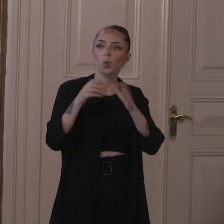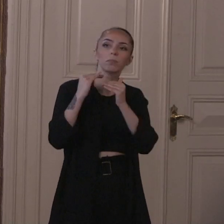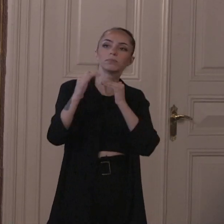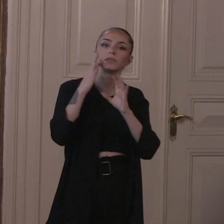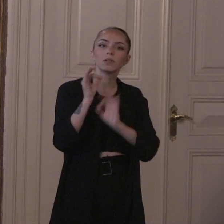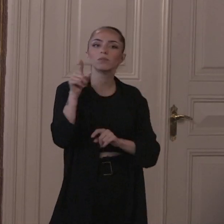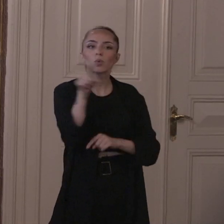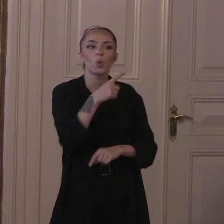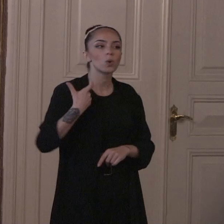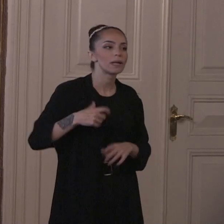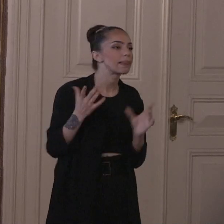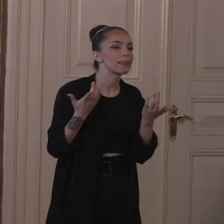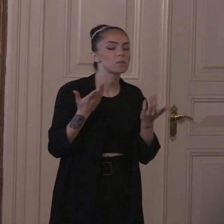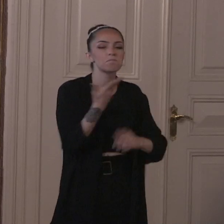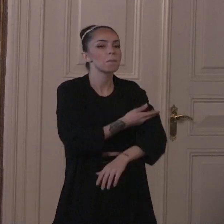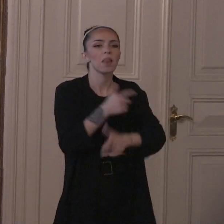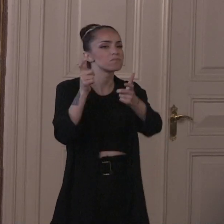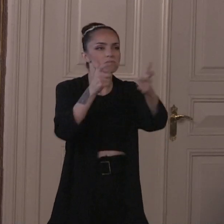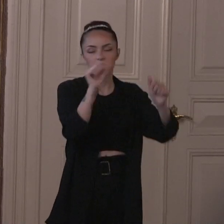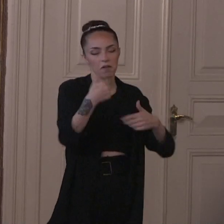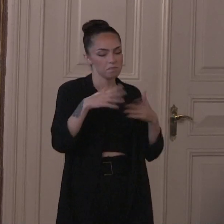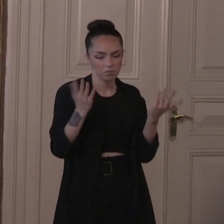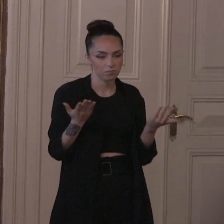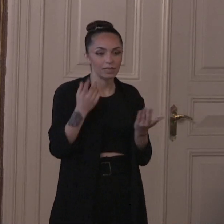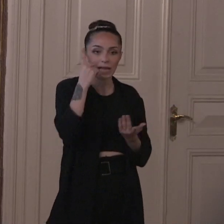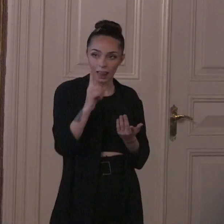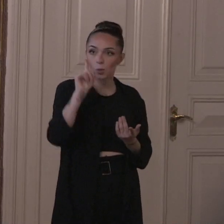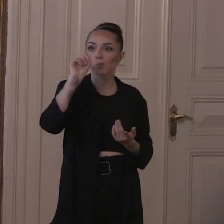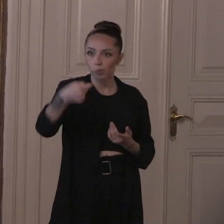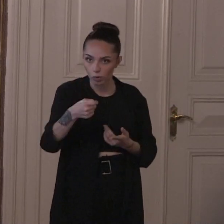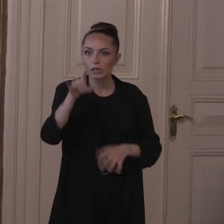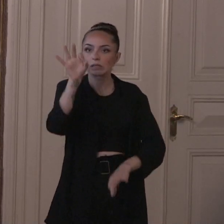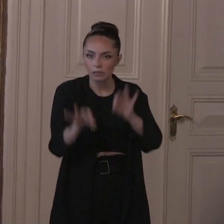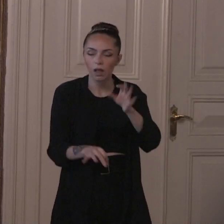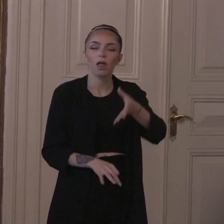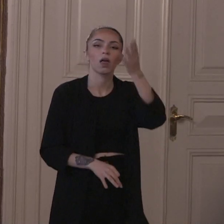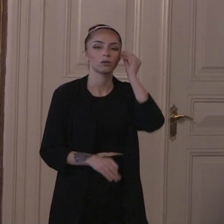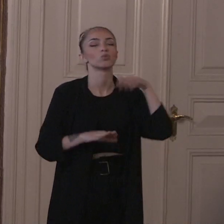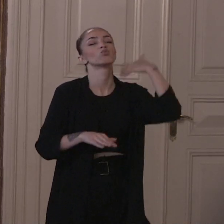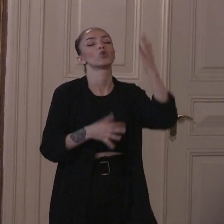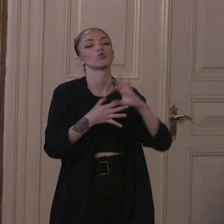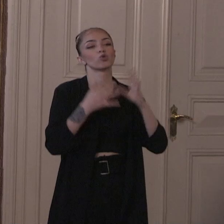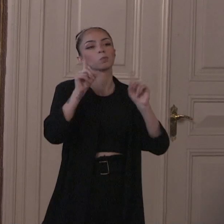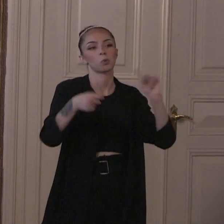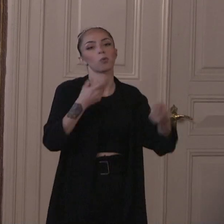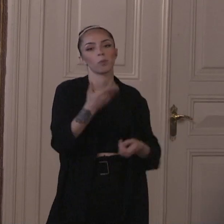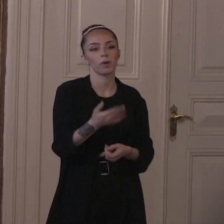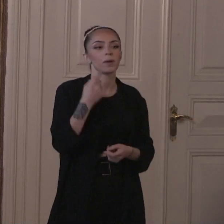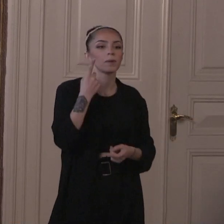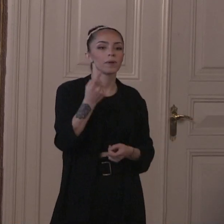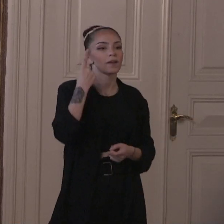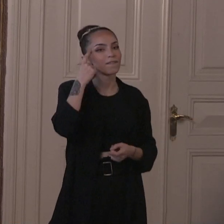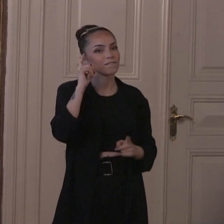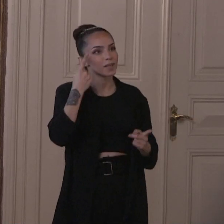yönünü olduğu şekilde önce tasvir eden, tespit eden ve bunlara yönelik çözüm önerileri getiren bir ilim ve